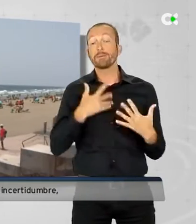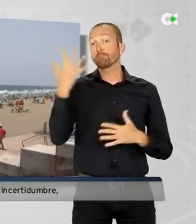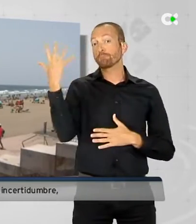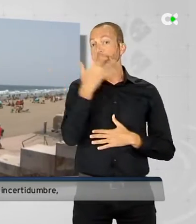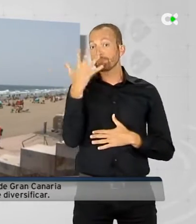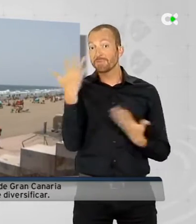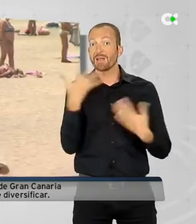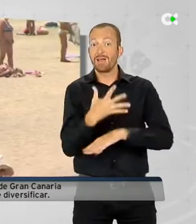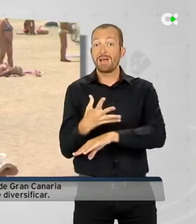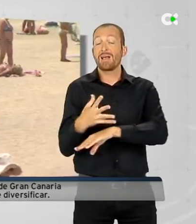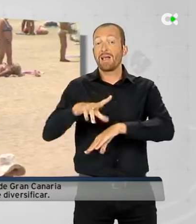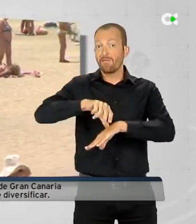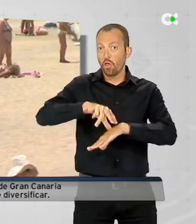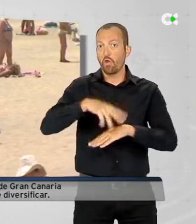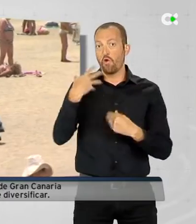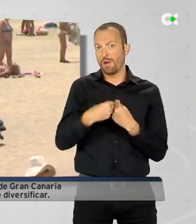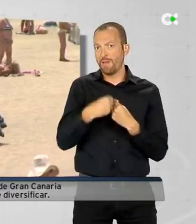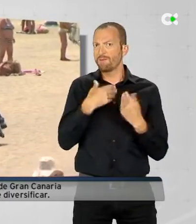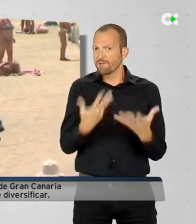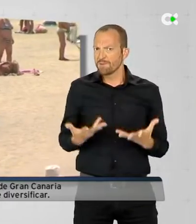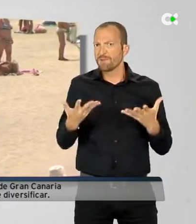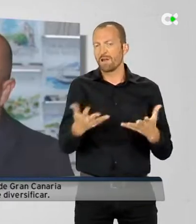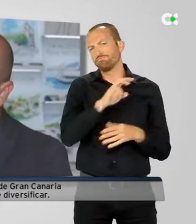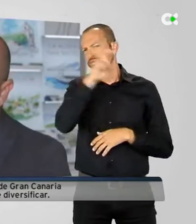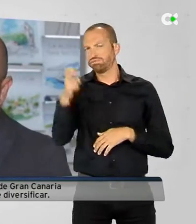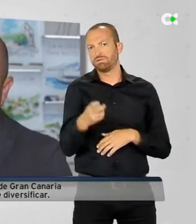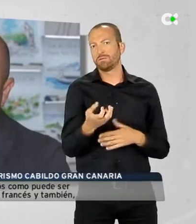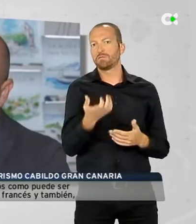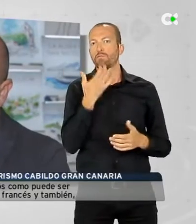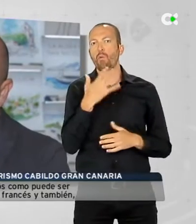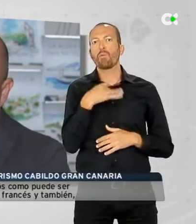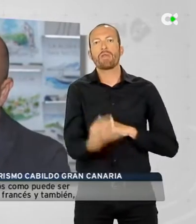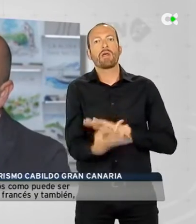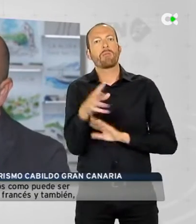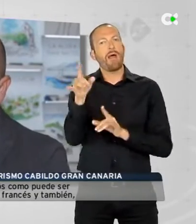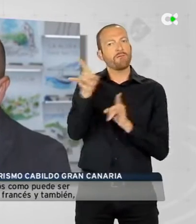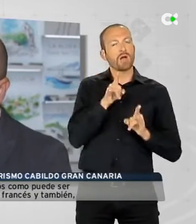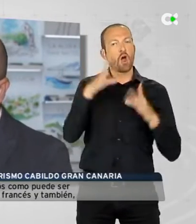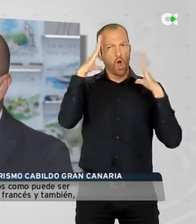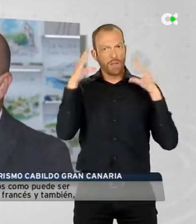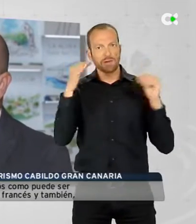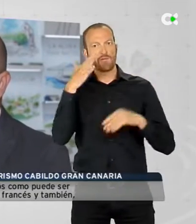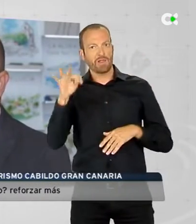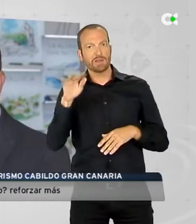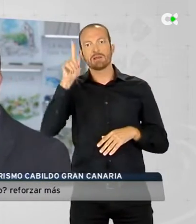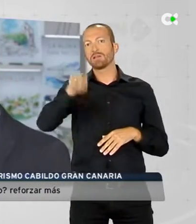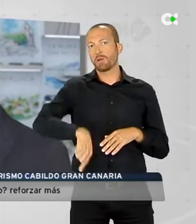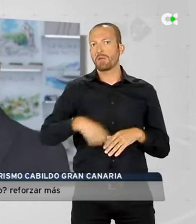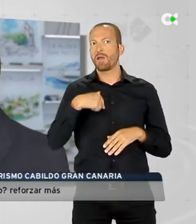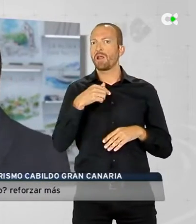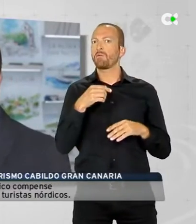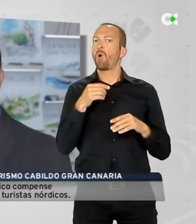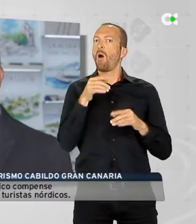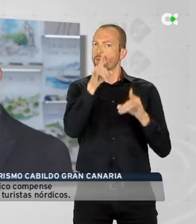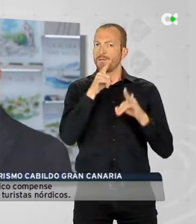incertidumbre, el Cabildo de Gran Canaria propone diversificar. Nuevos nichos como puede ser el holandés, el francés y también, ¿por qué no?, reforzar más